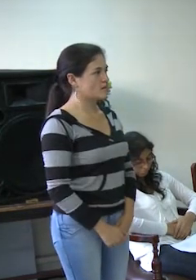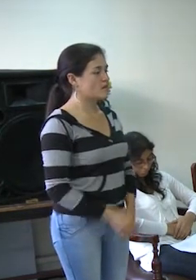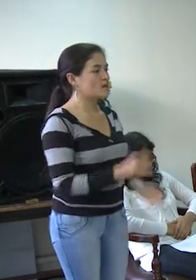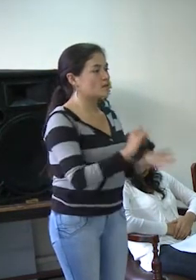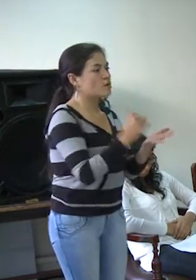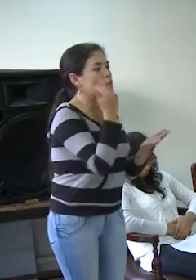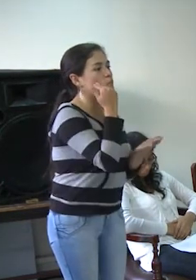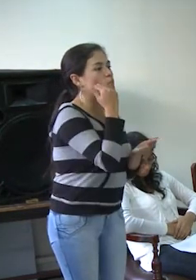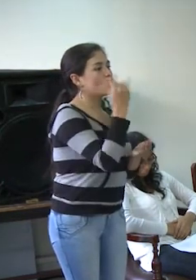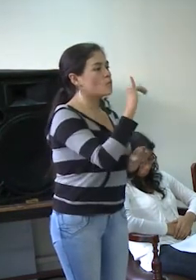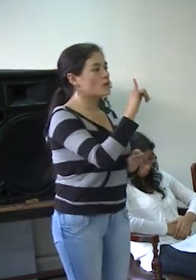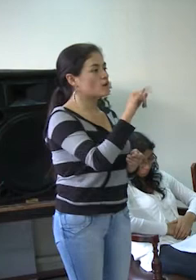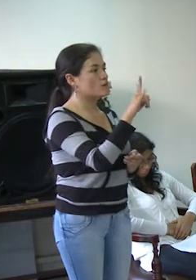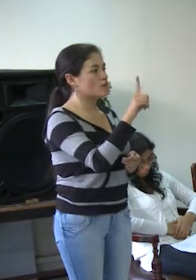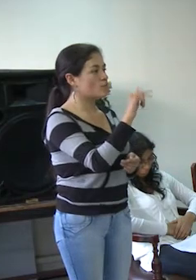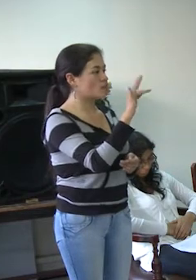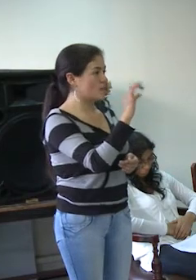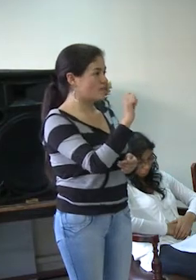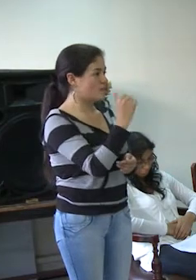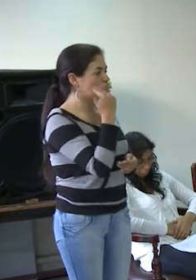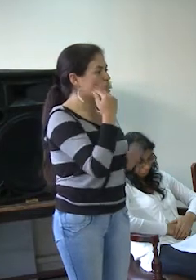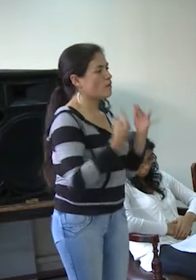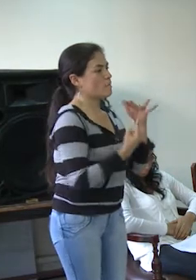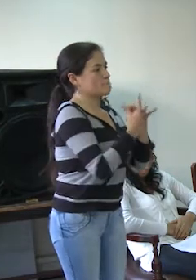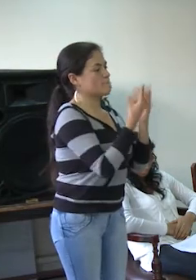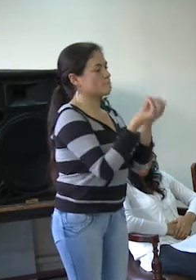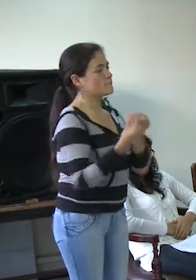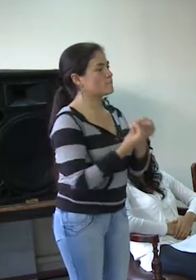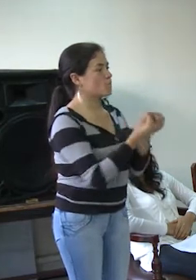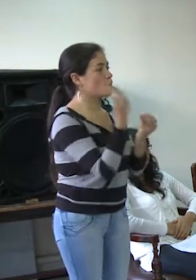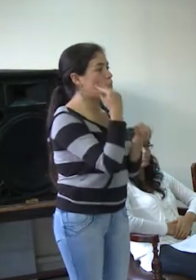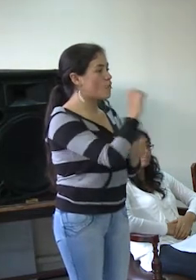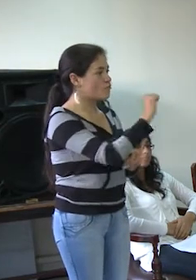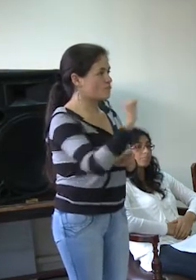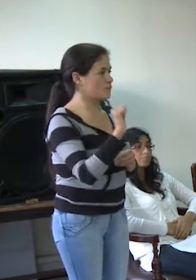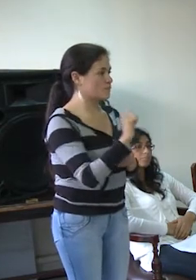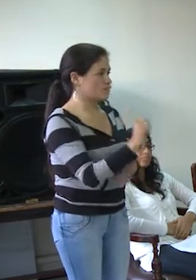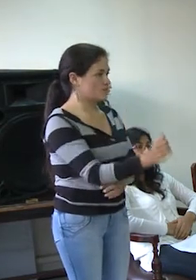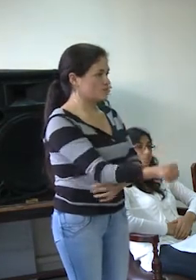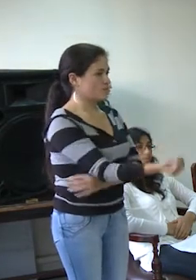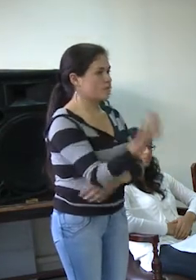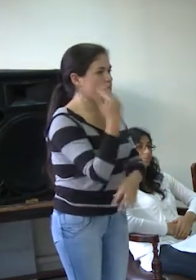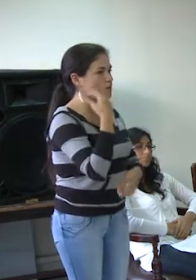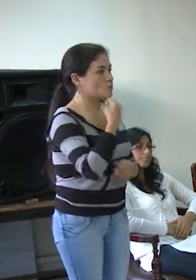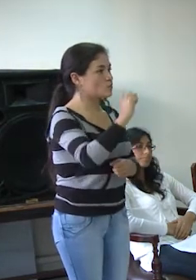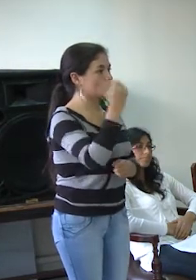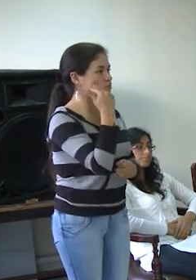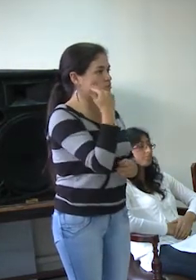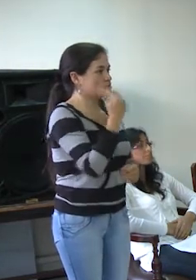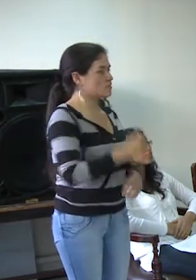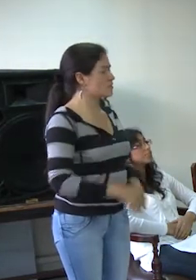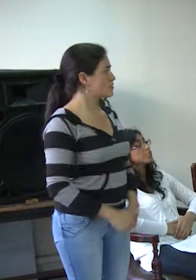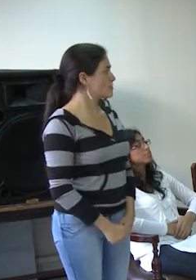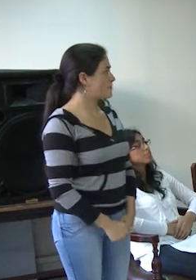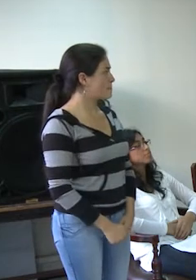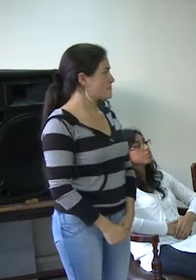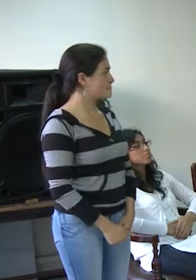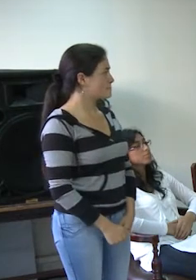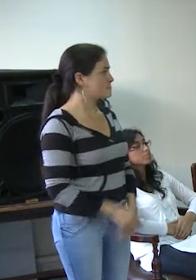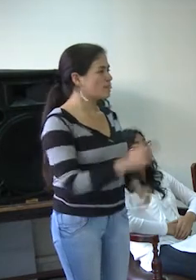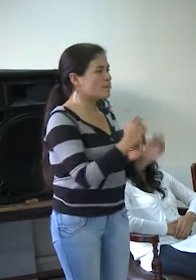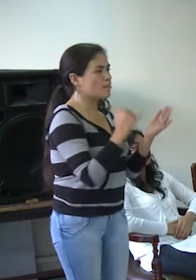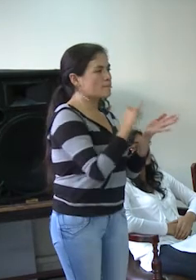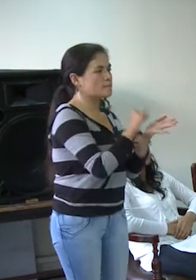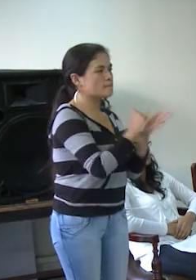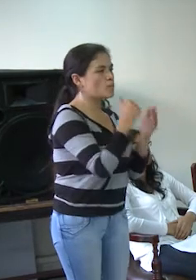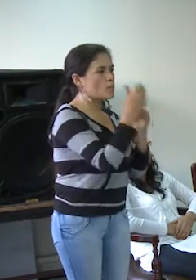feminista que hizo frente a la dictadura de Pinochet en Chile. Retomo sus palabras para hacer mención a la celebración de un proceso de